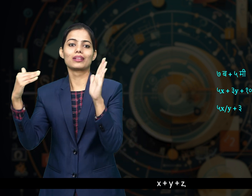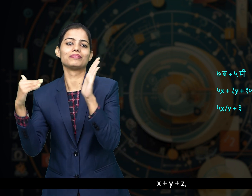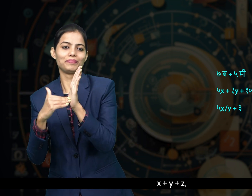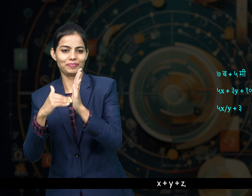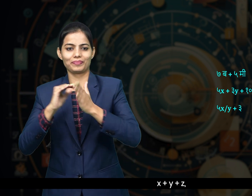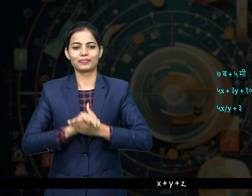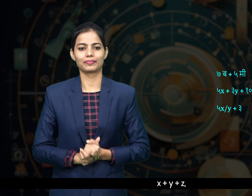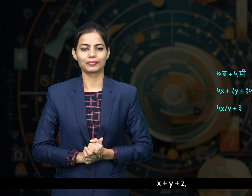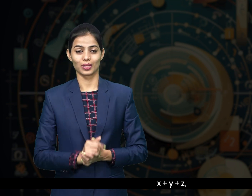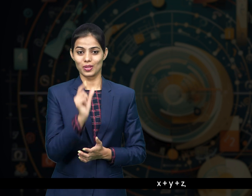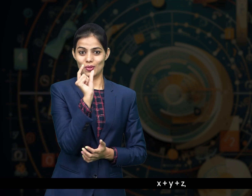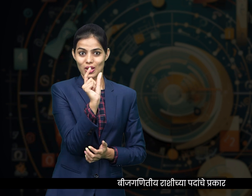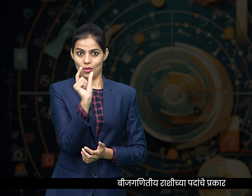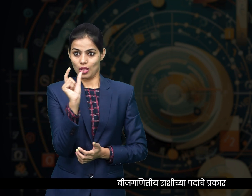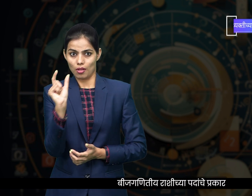z.